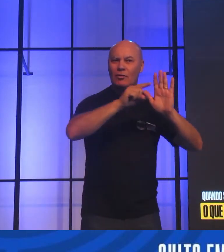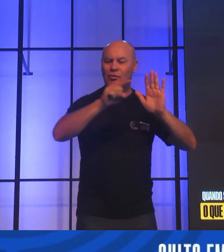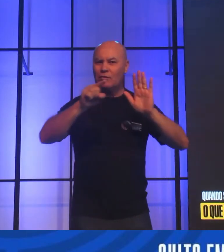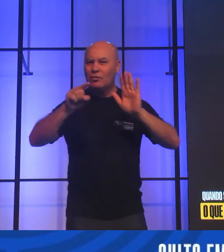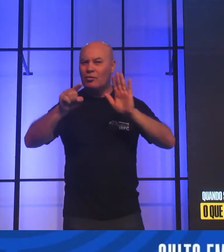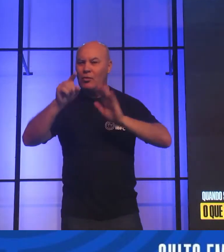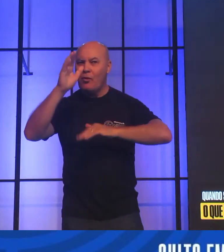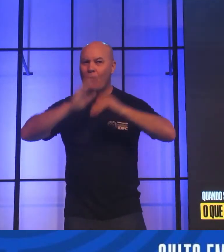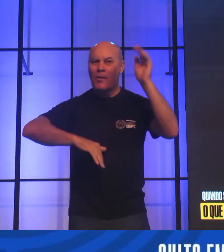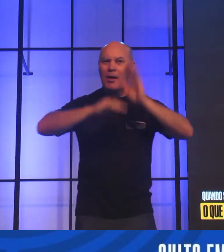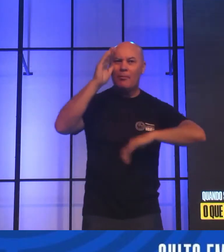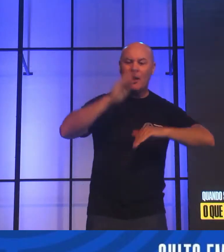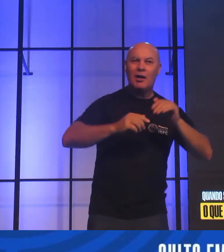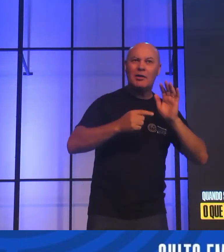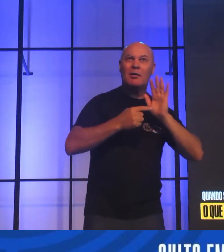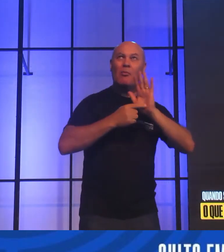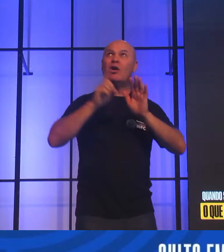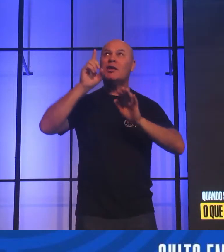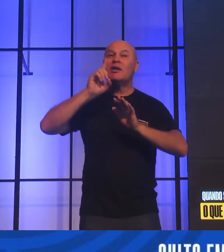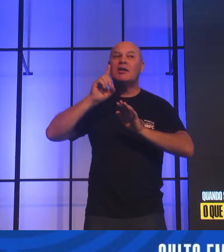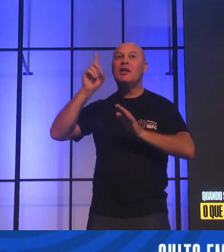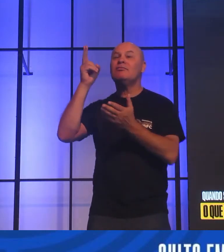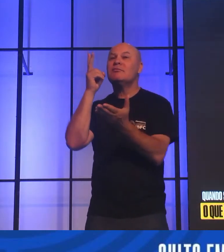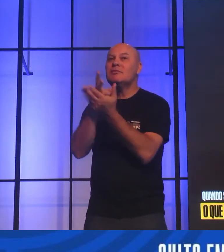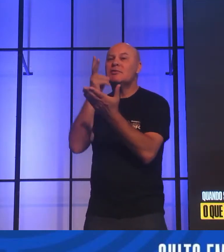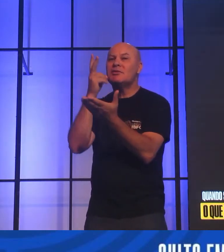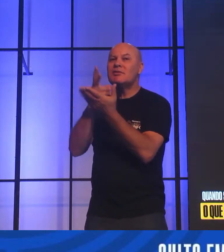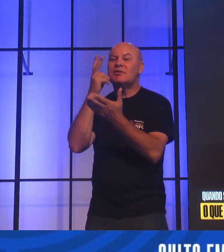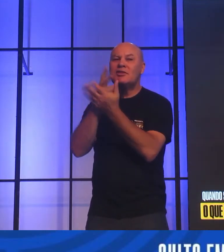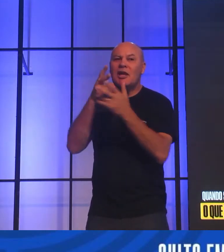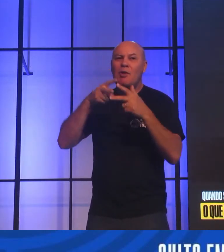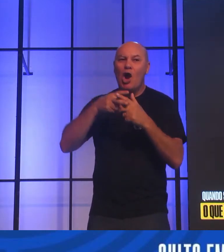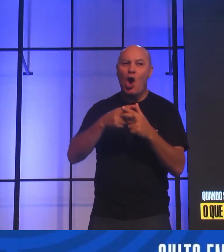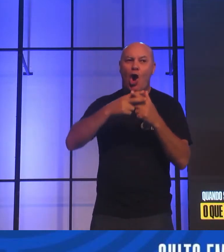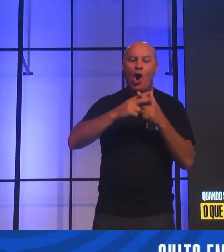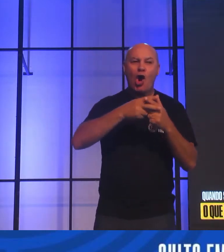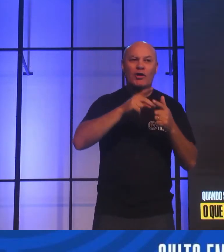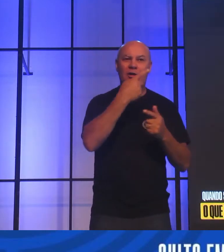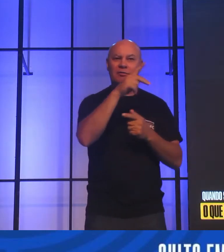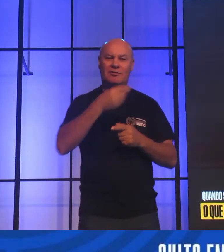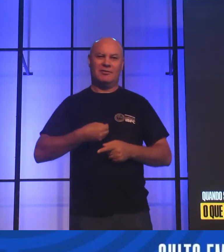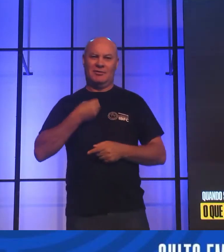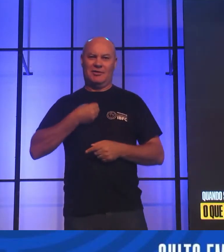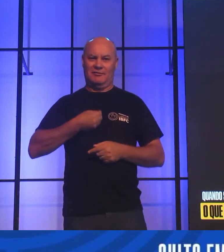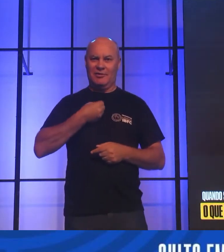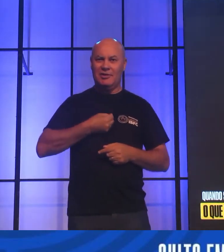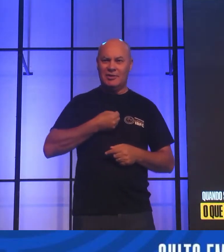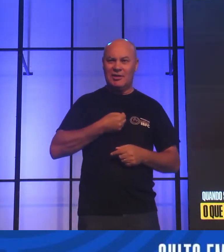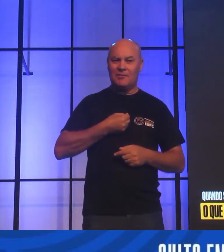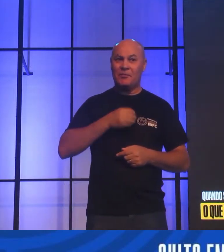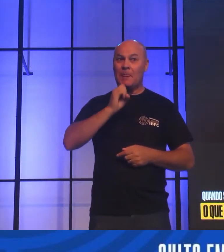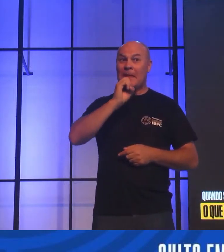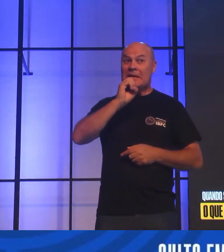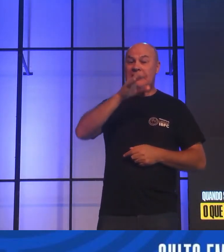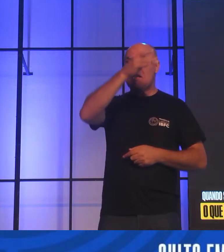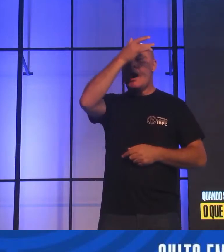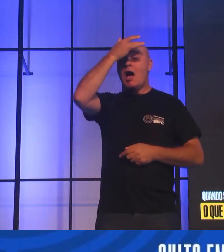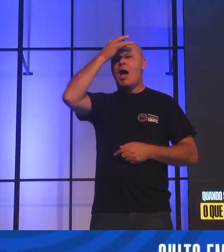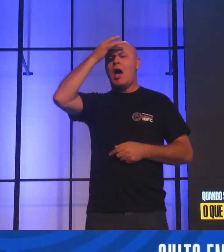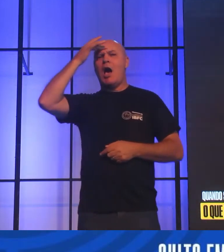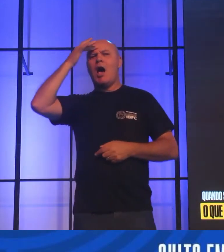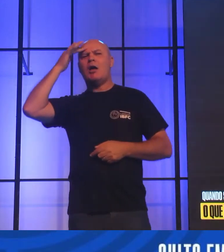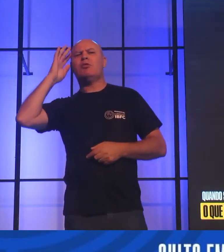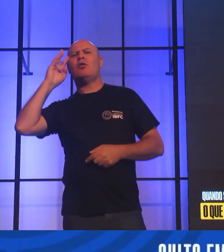um Deus que está trabalhando na sua vida? Se as pessoas olhassem para as suas reações, elas iam dizer que realmente